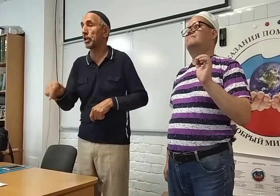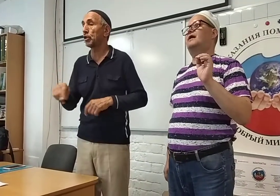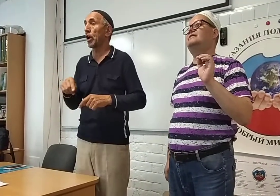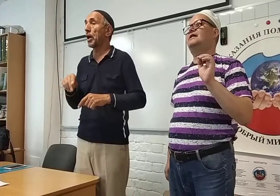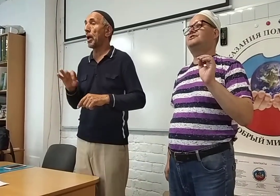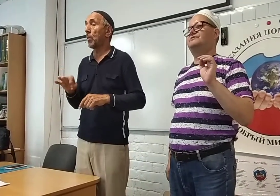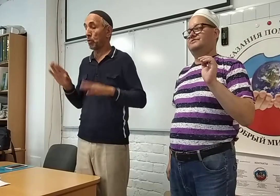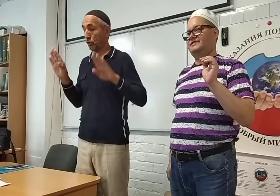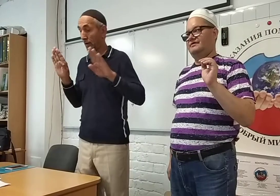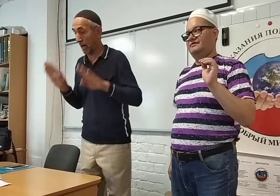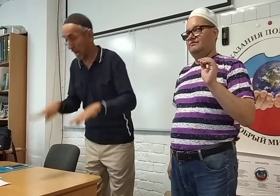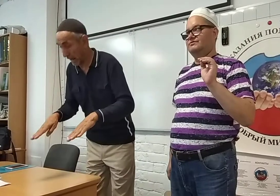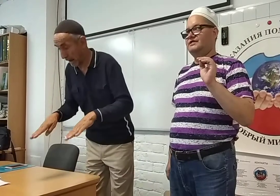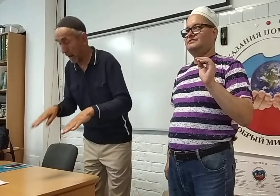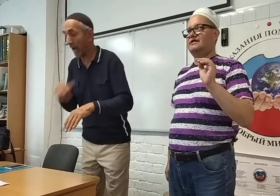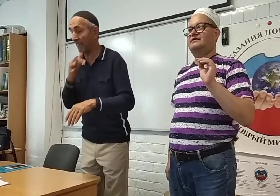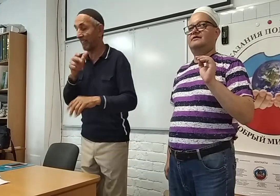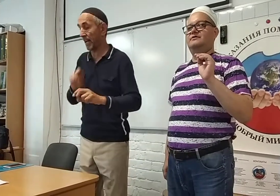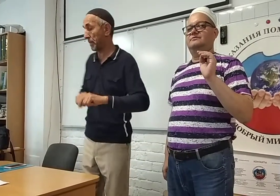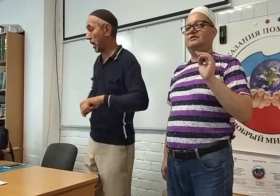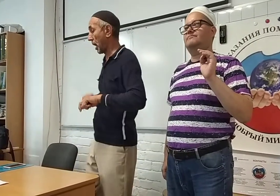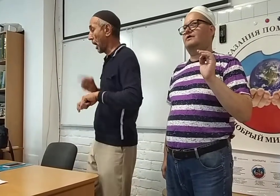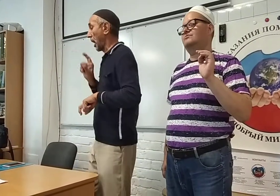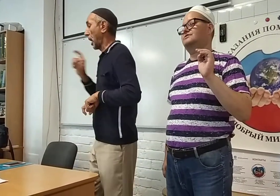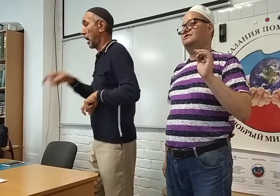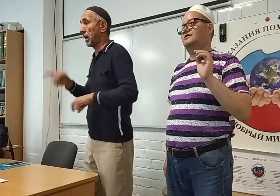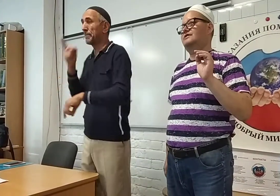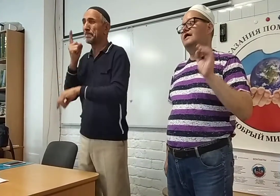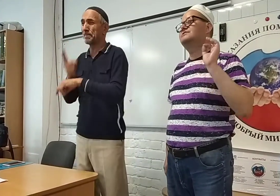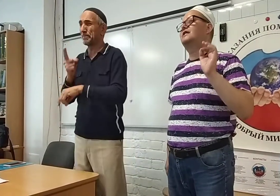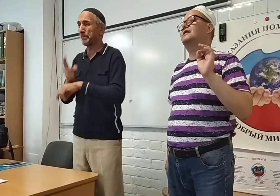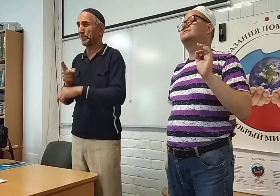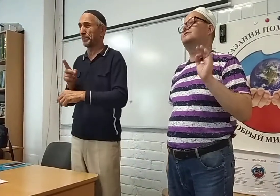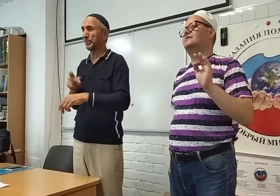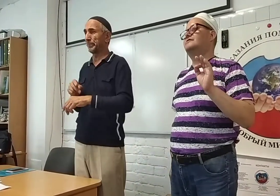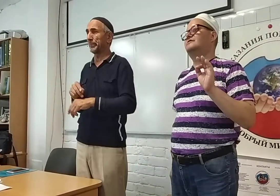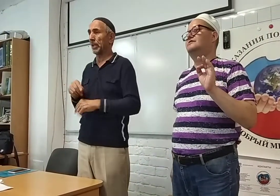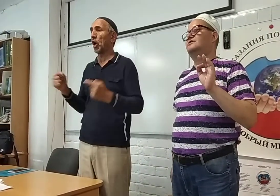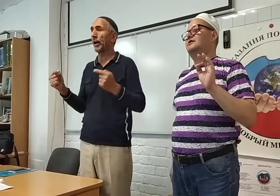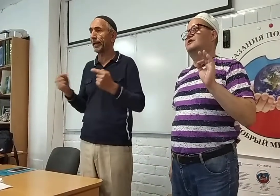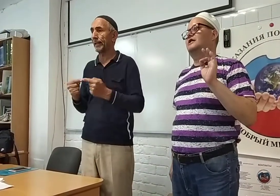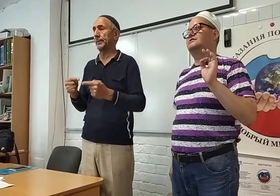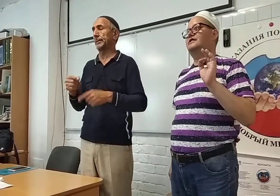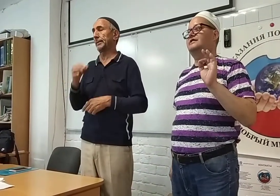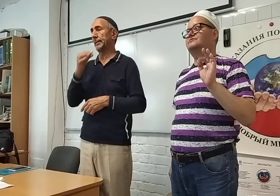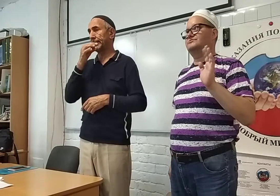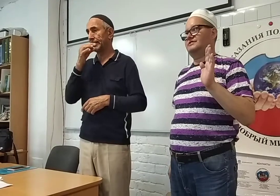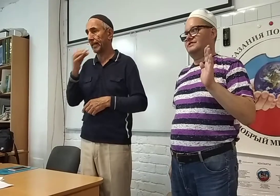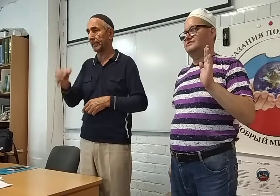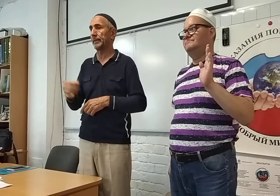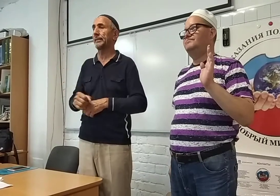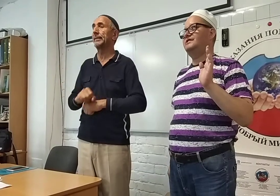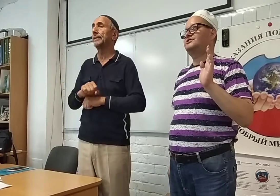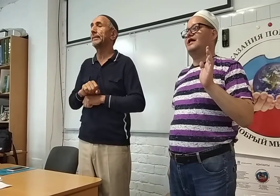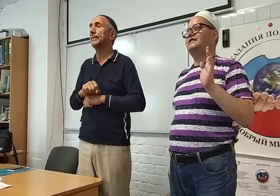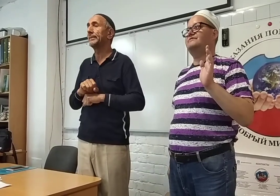перед молящимся. Вот это наш пророк сказал конкретно. Конкретно он